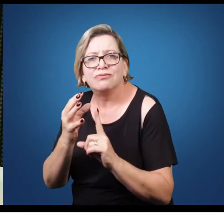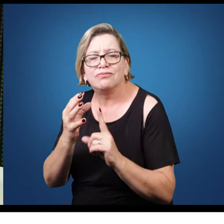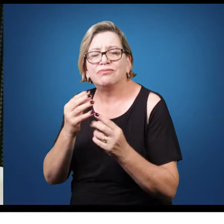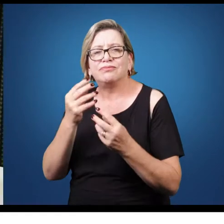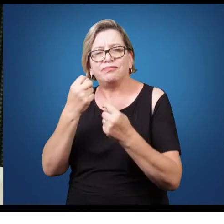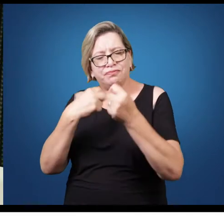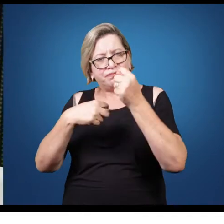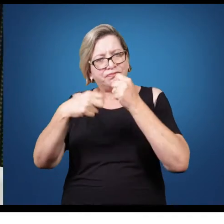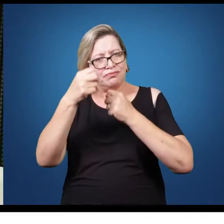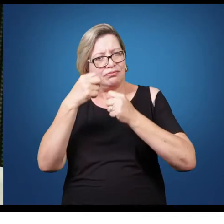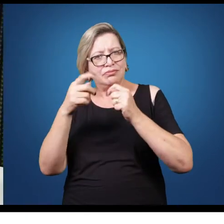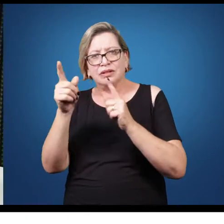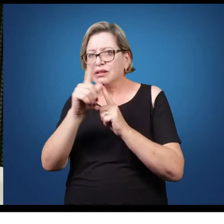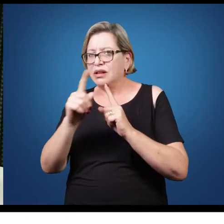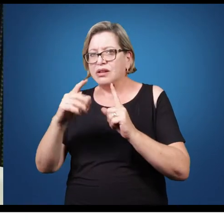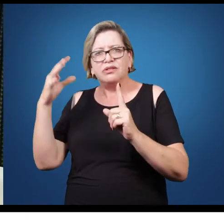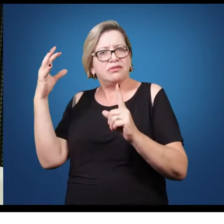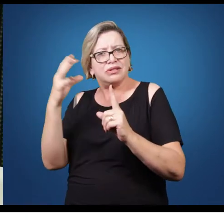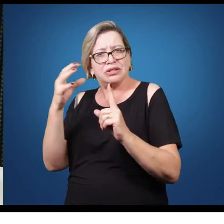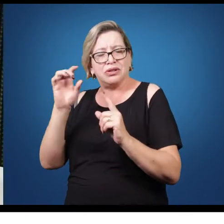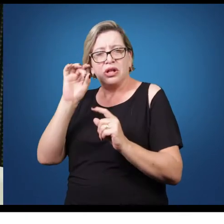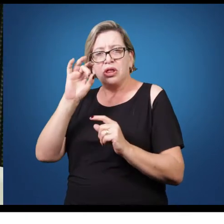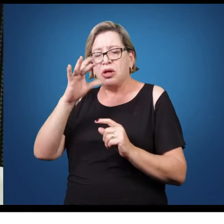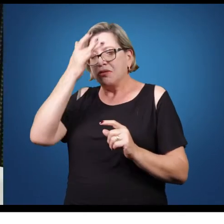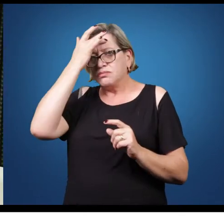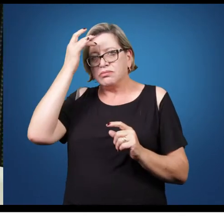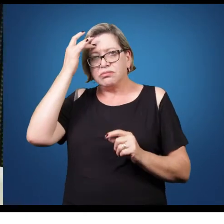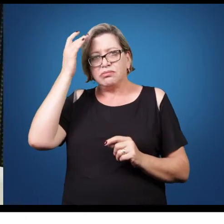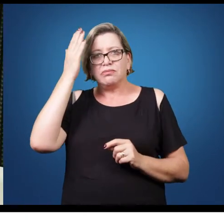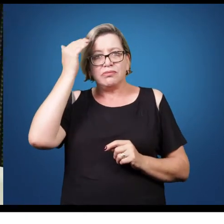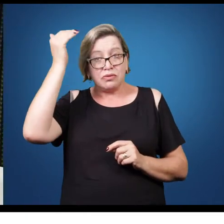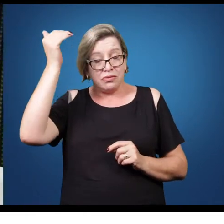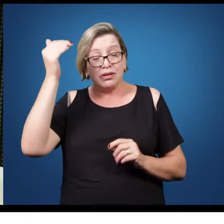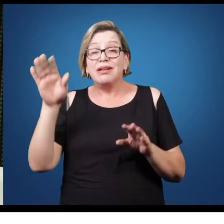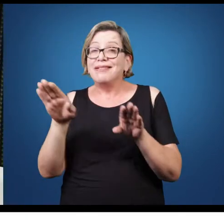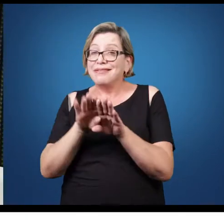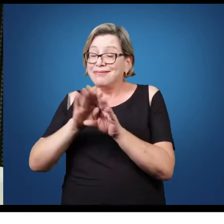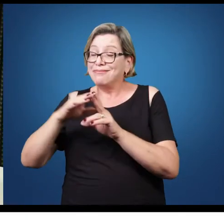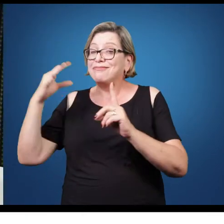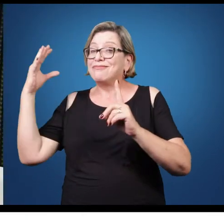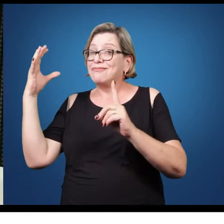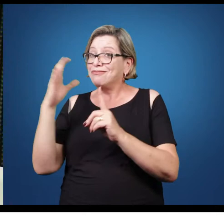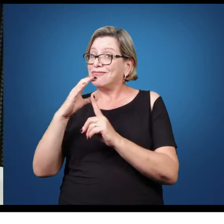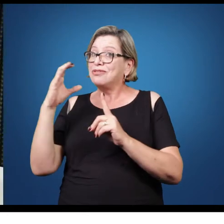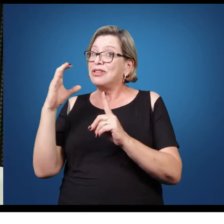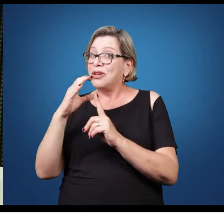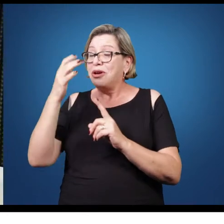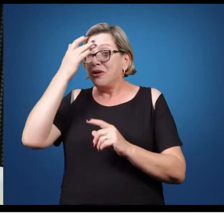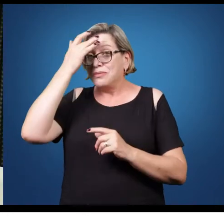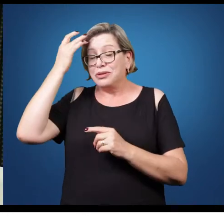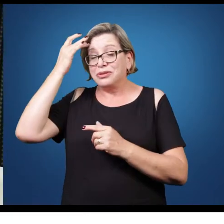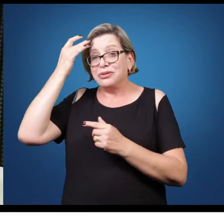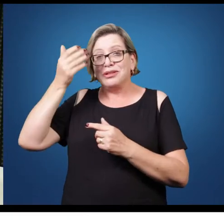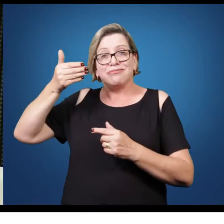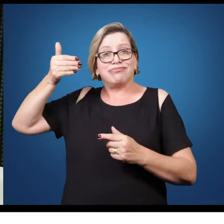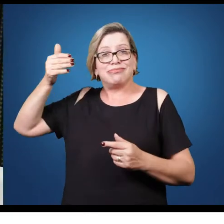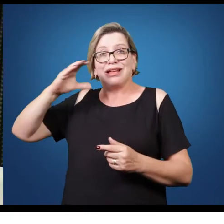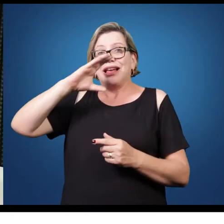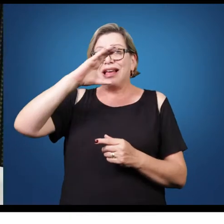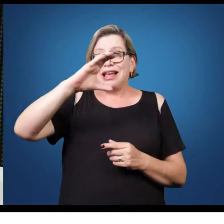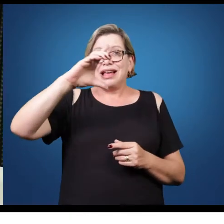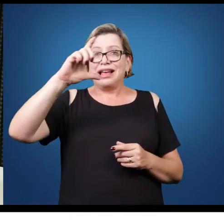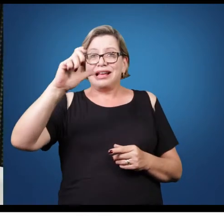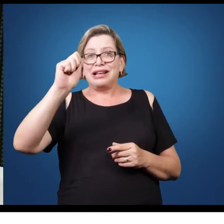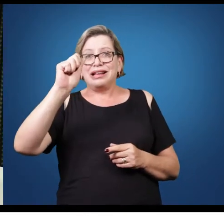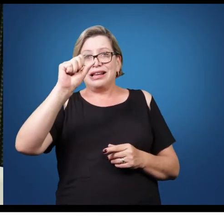esses grandes vidros tempo ele influenciou também os clássicos a agravação de obras clássicas durante o século